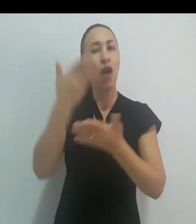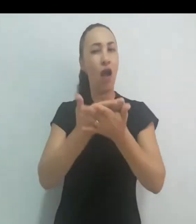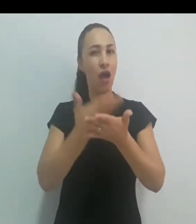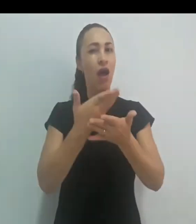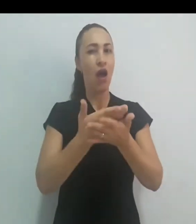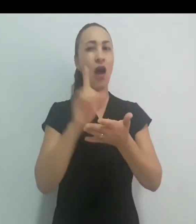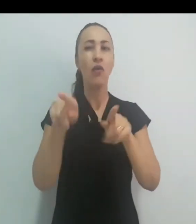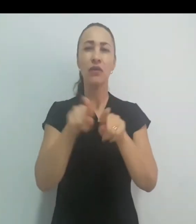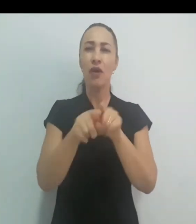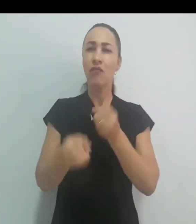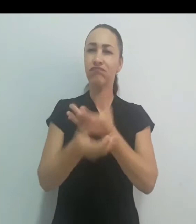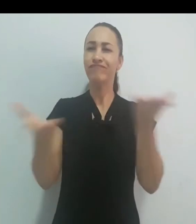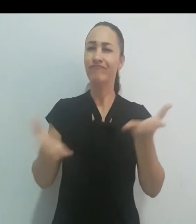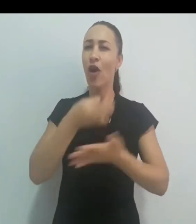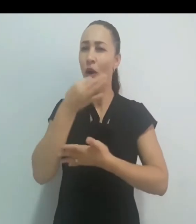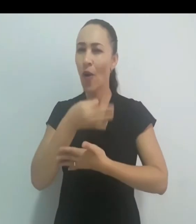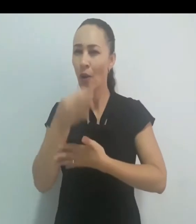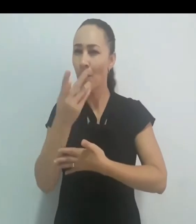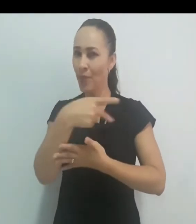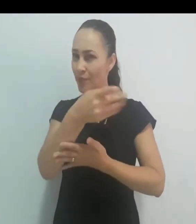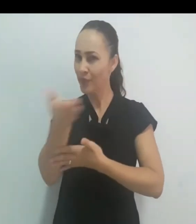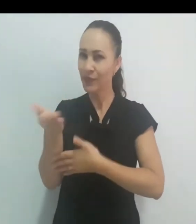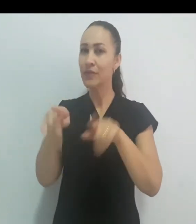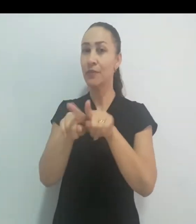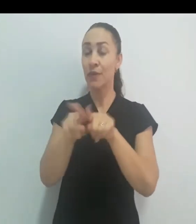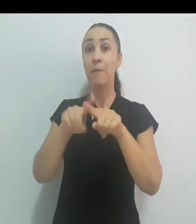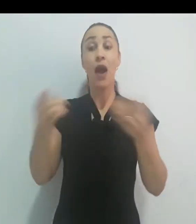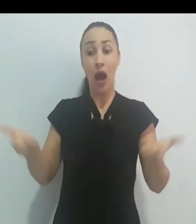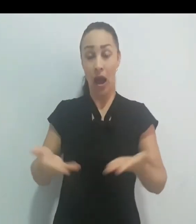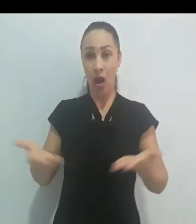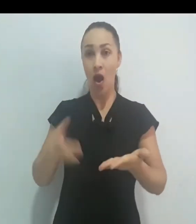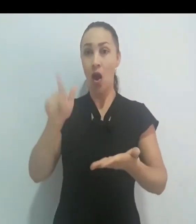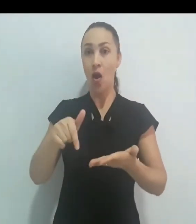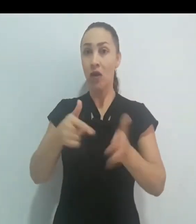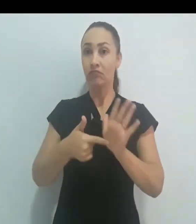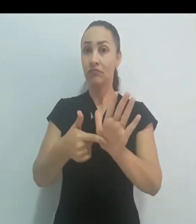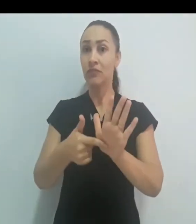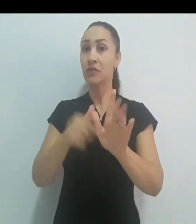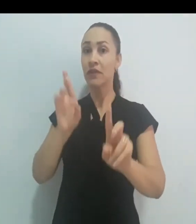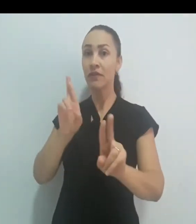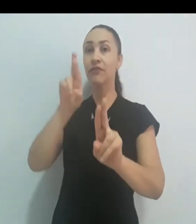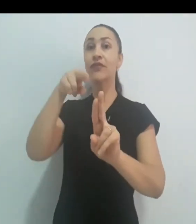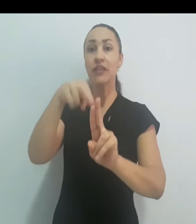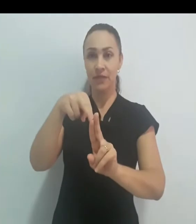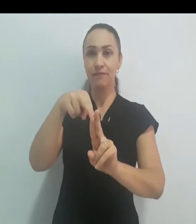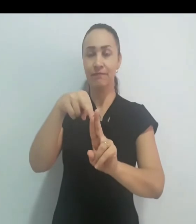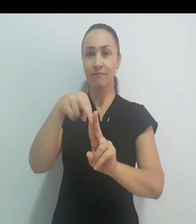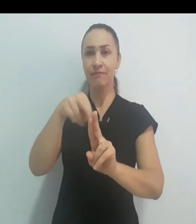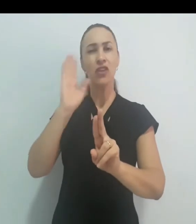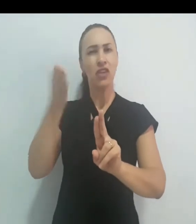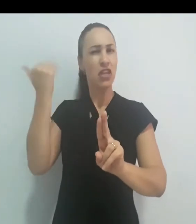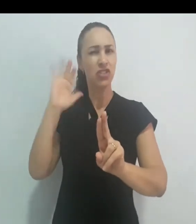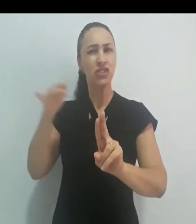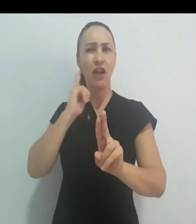na aula eu vou passar algumas sugestões para vocês, mas hoje eu vou me basear aqui em algumas referências que inclusive eu